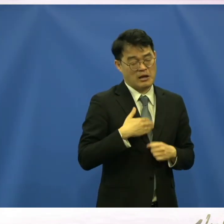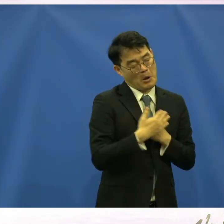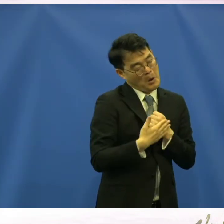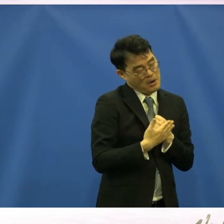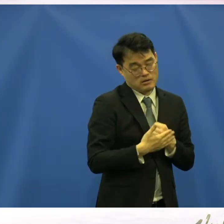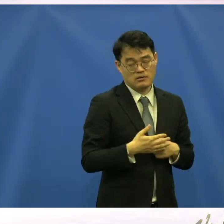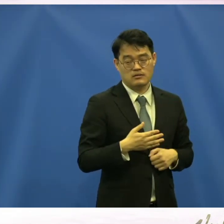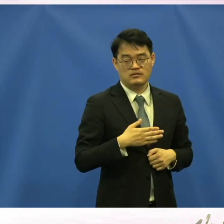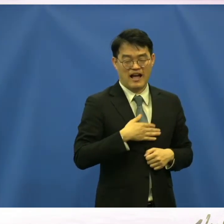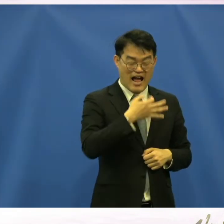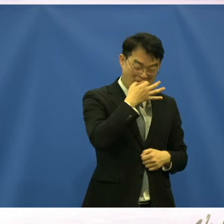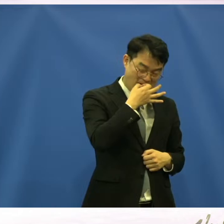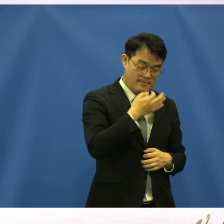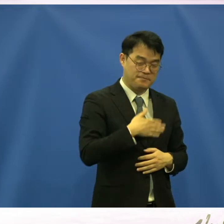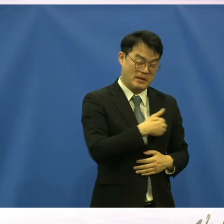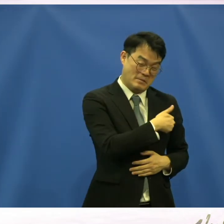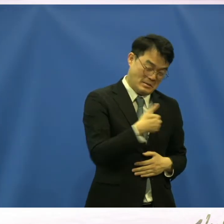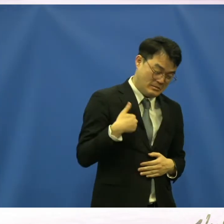자기 탐닉,